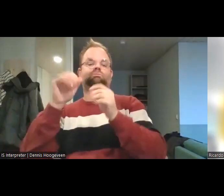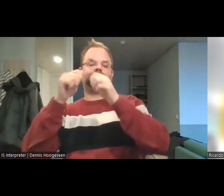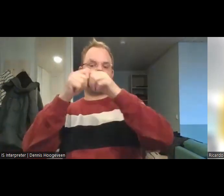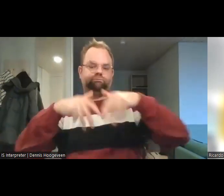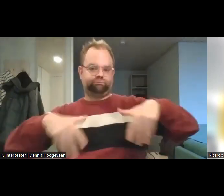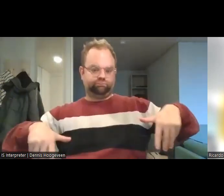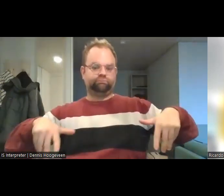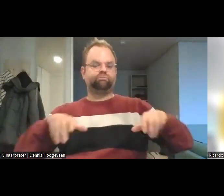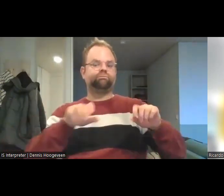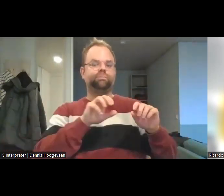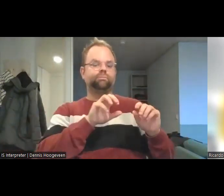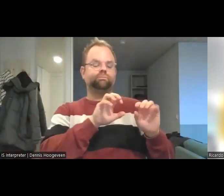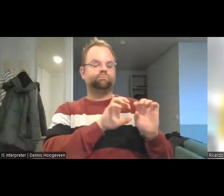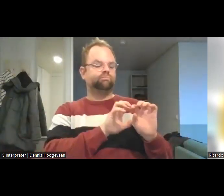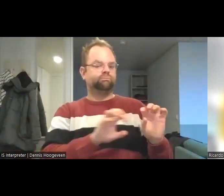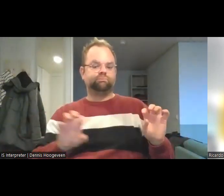en